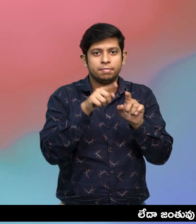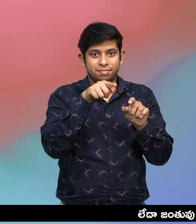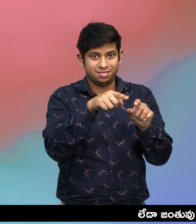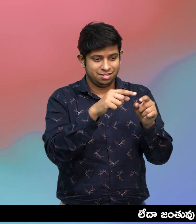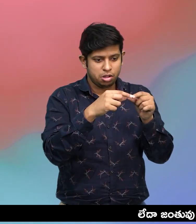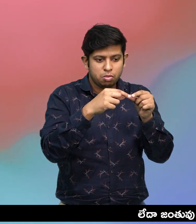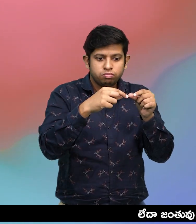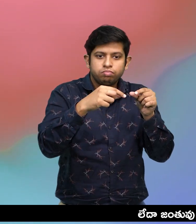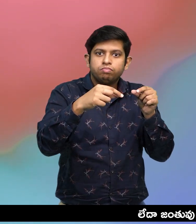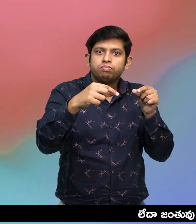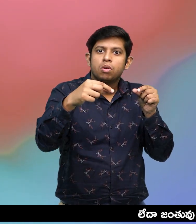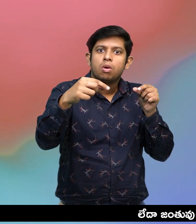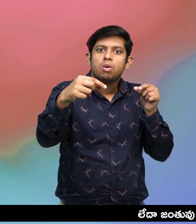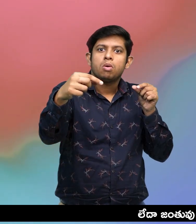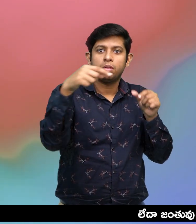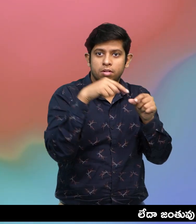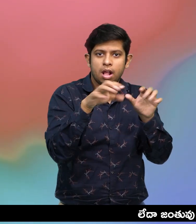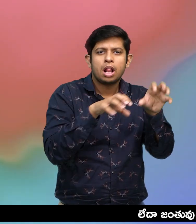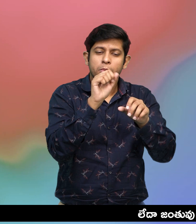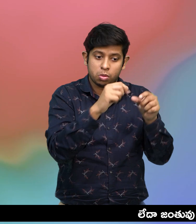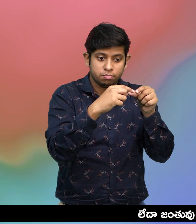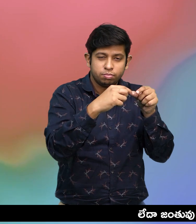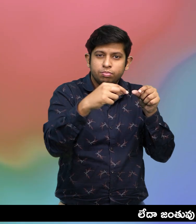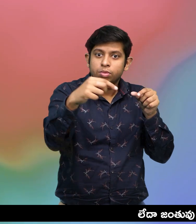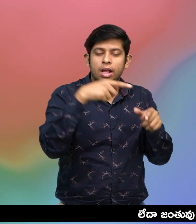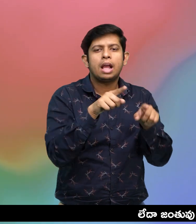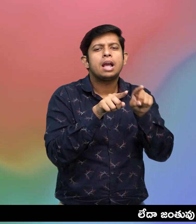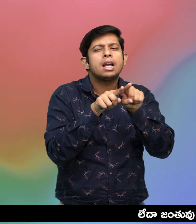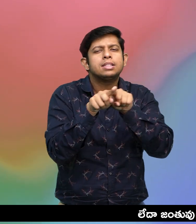లేదా జంతువు యొక్క మొత్తం పొడవులో ఉంటుంది.